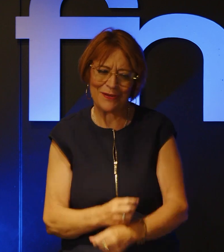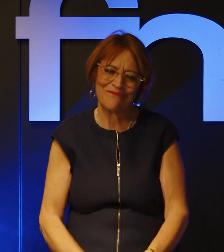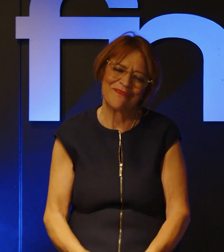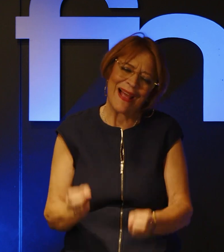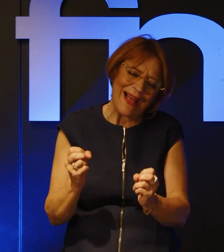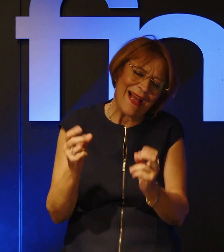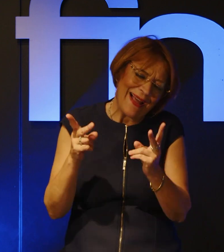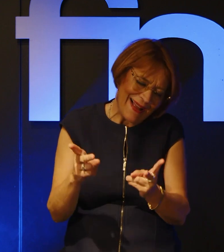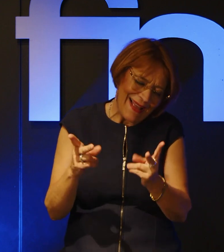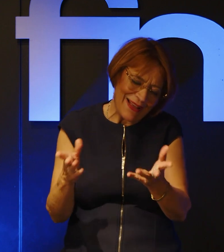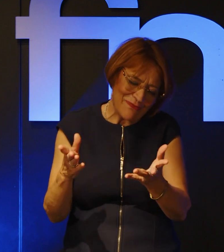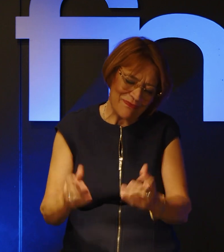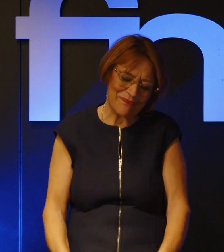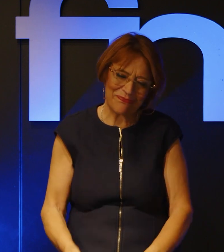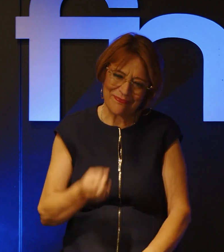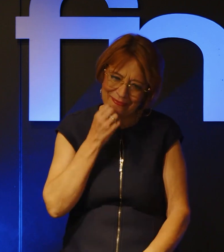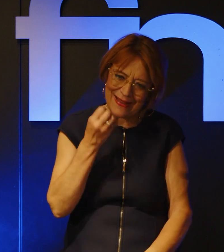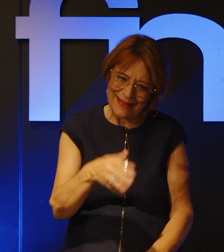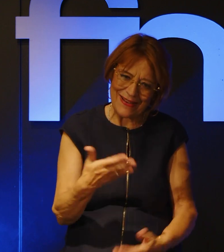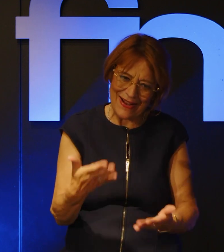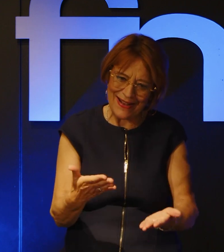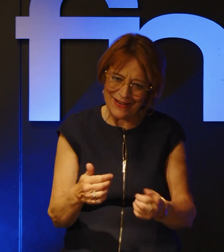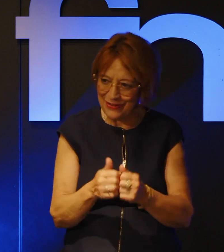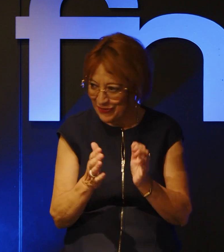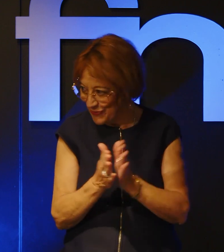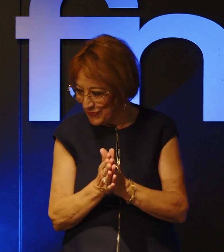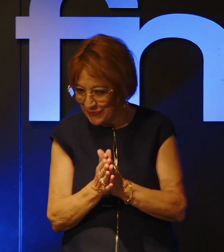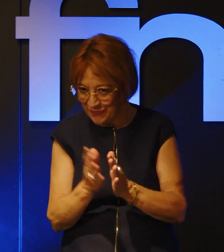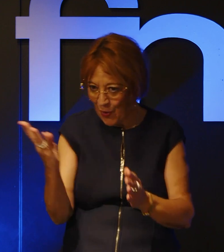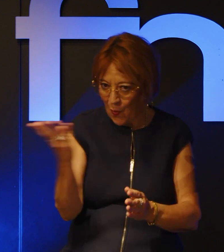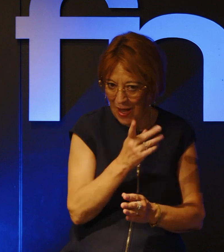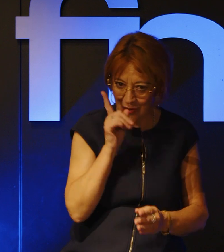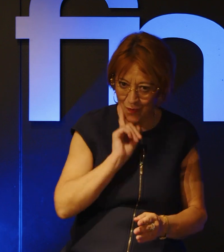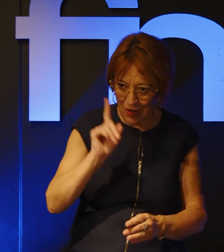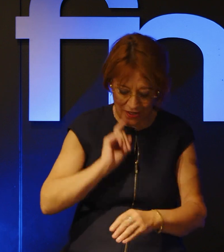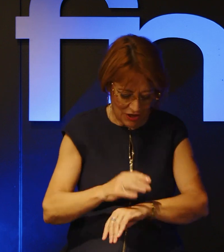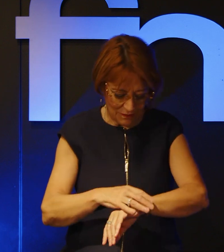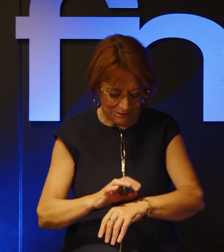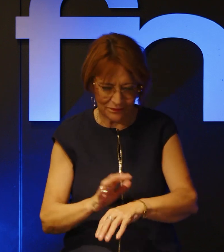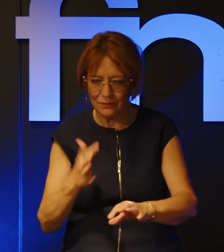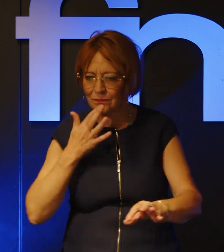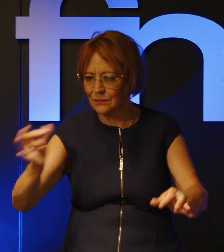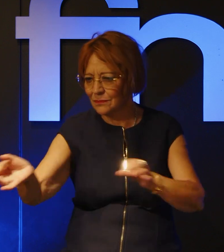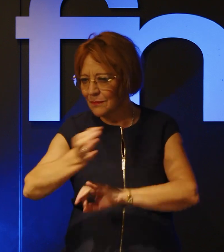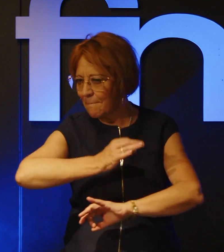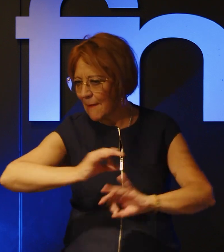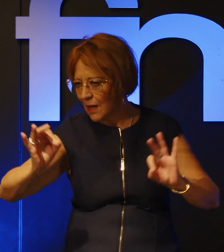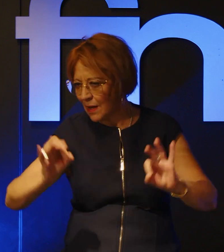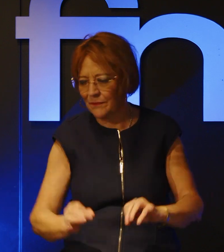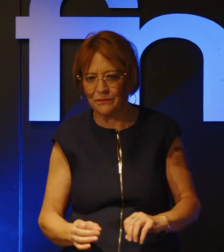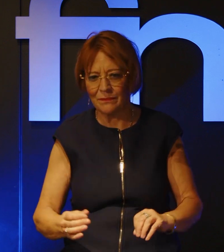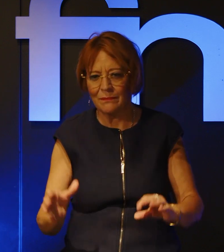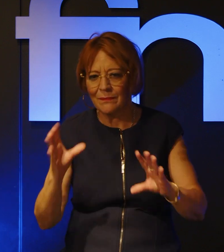Ok então deixo-vos com estas quatro estas quatro mulheres incríveis e